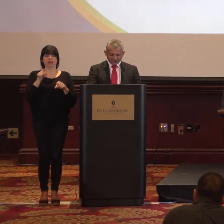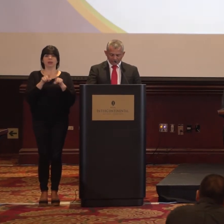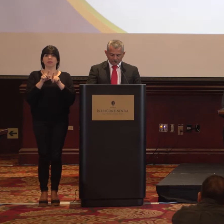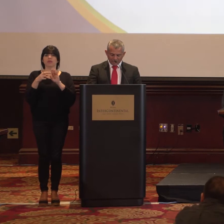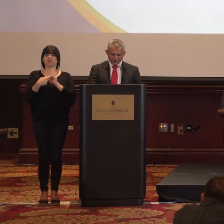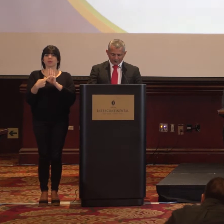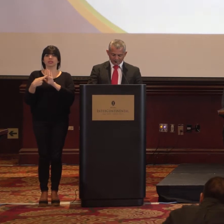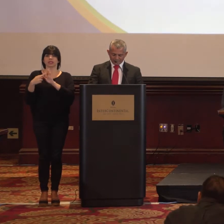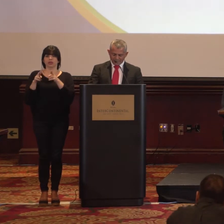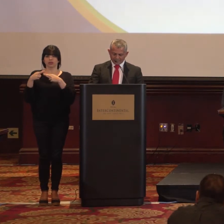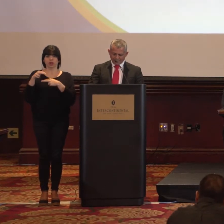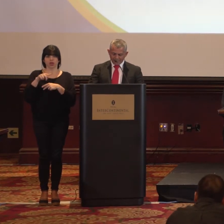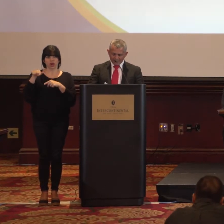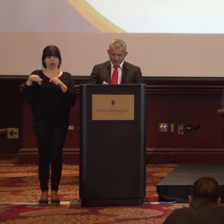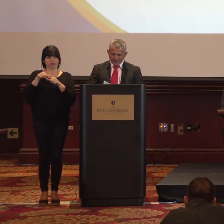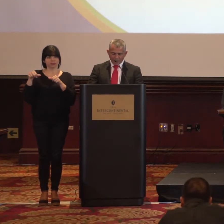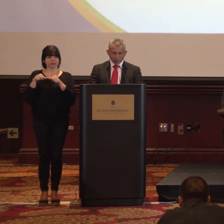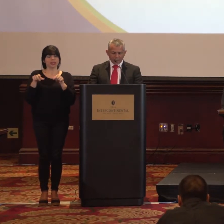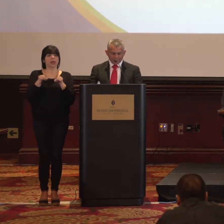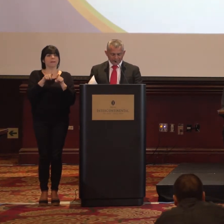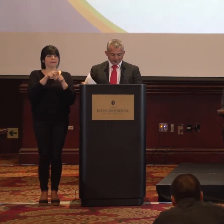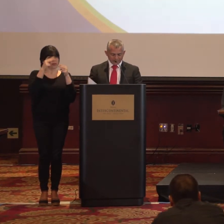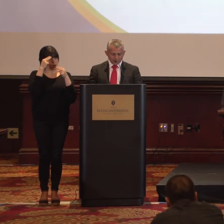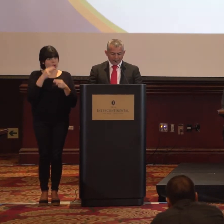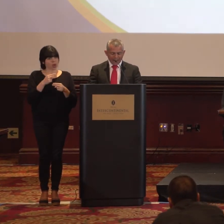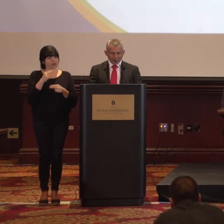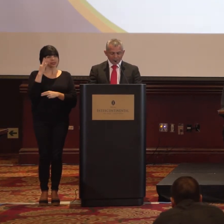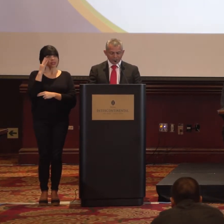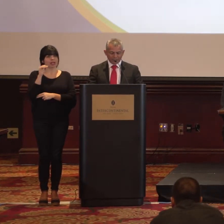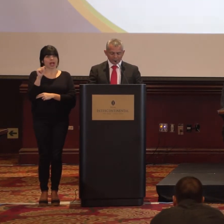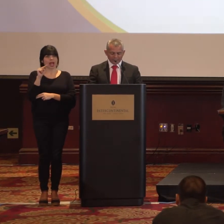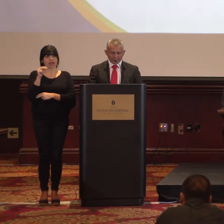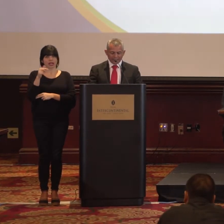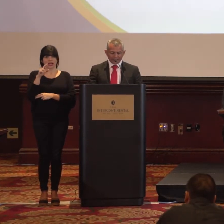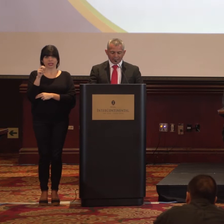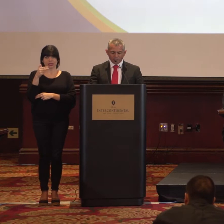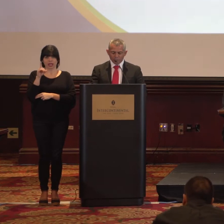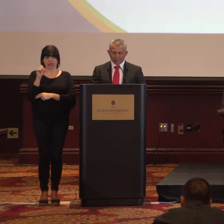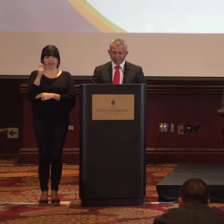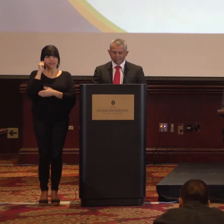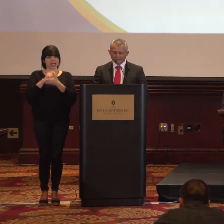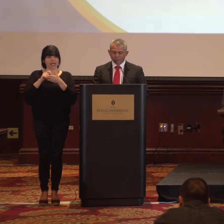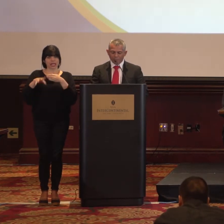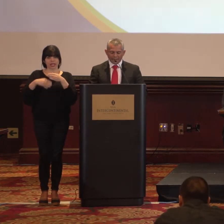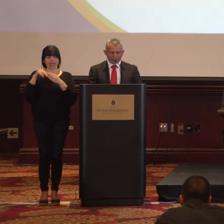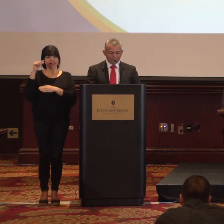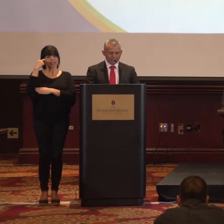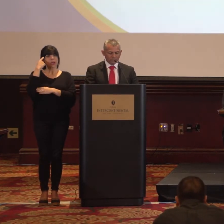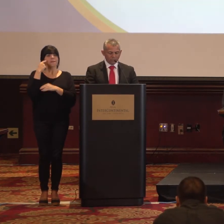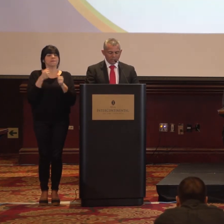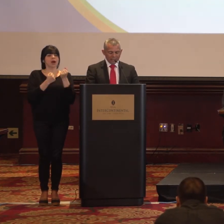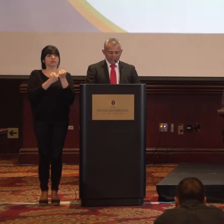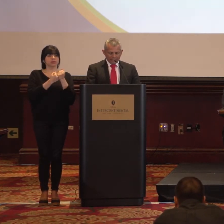representantes regionales así también a la honorable señora Ann Richard secretaria adjunta del Estado para